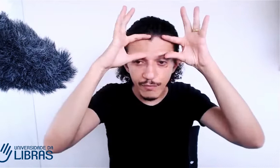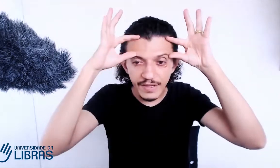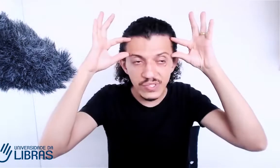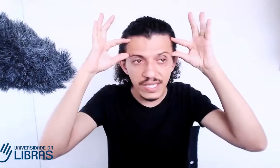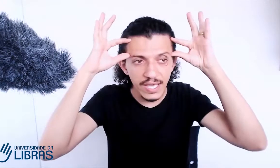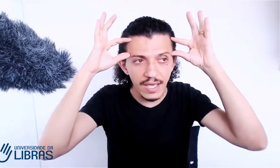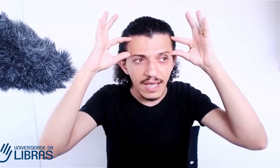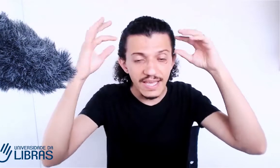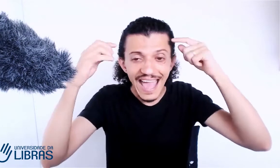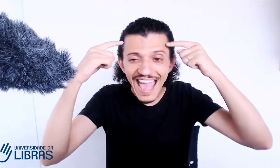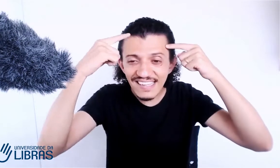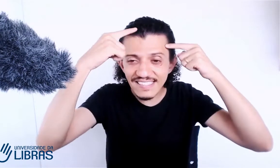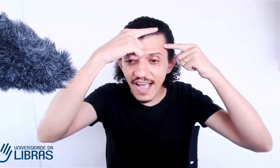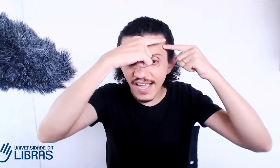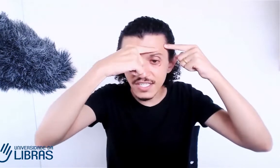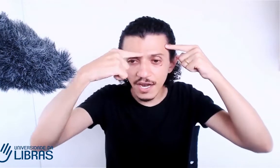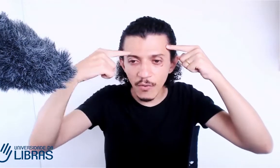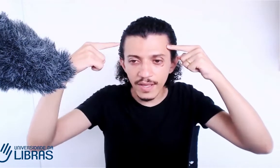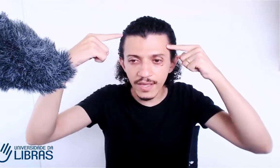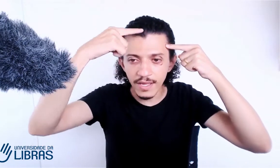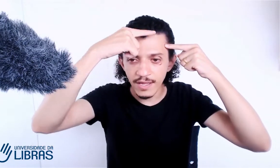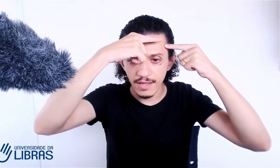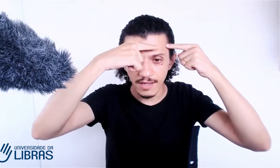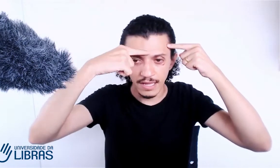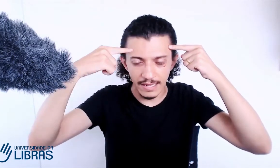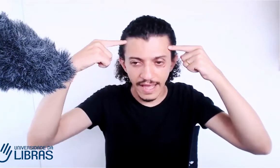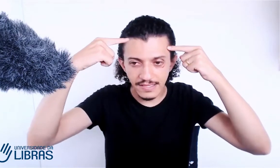feitos aqui, e essa região aqui da testa,